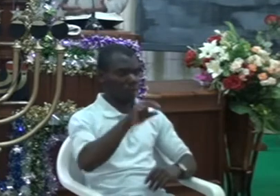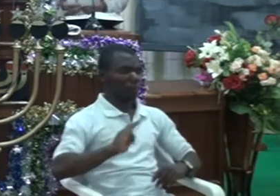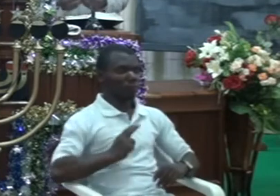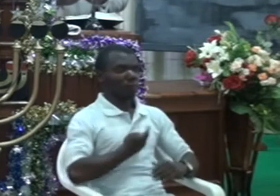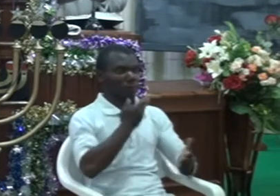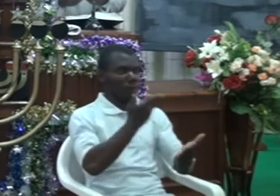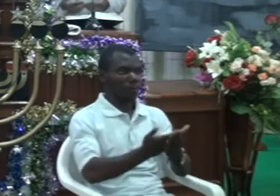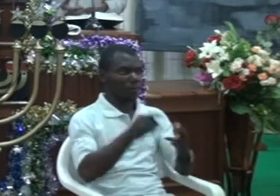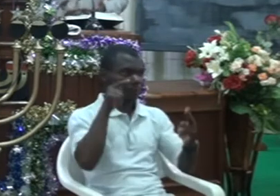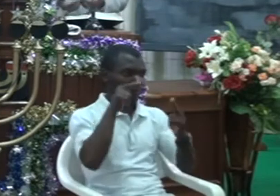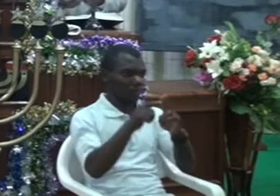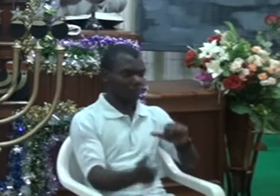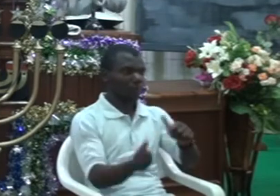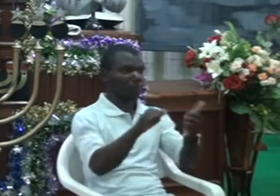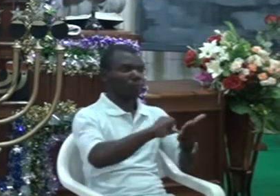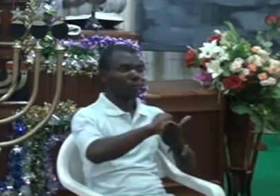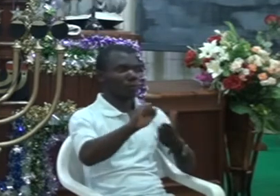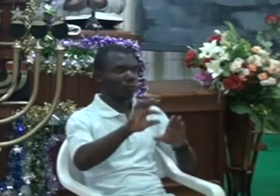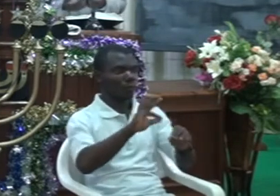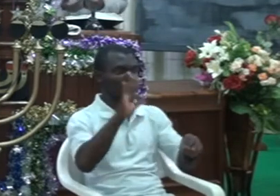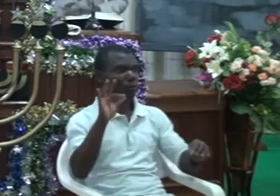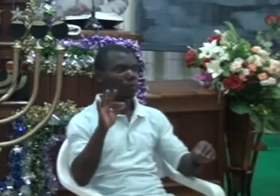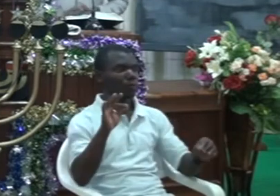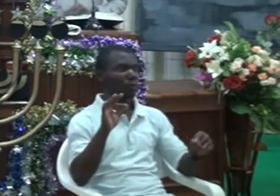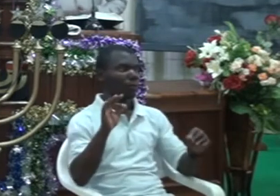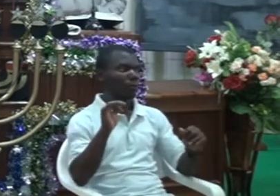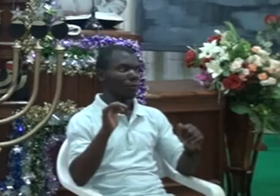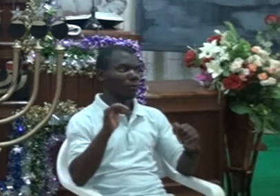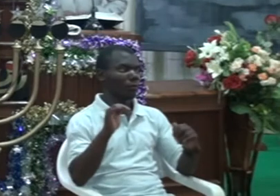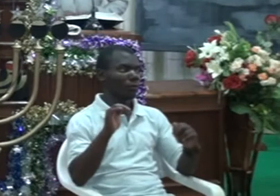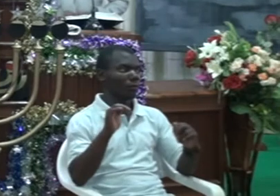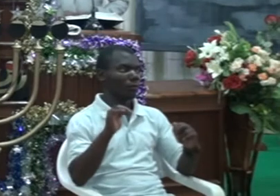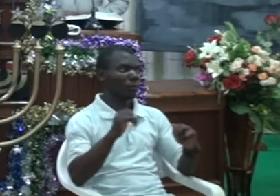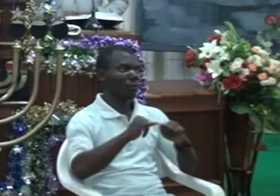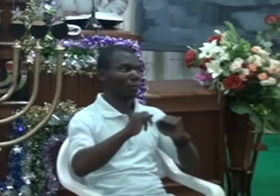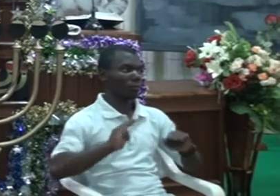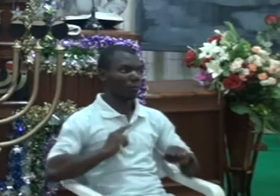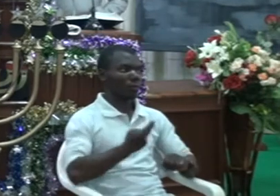parfaits, il faut que nous arrivions à être baptisés du Saint-Esprit.